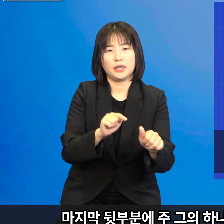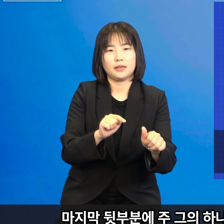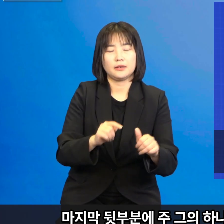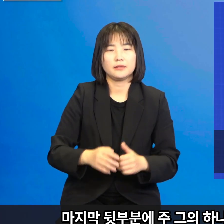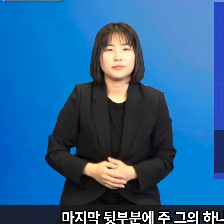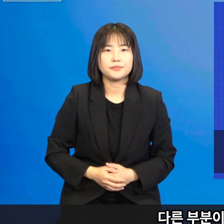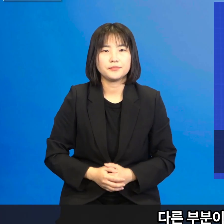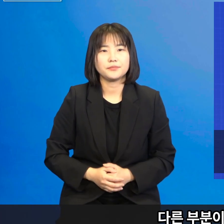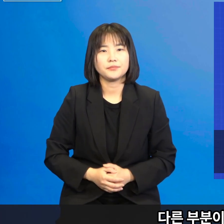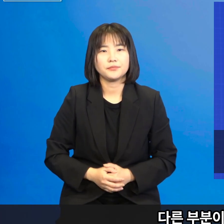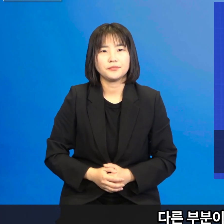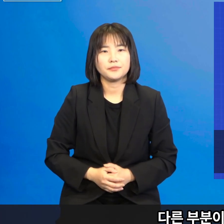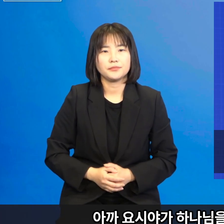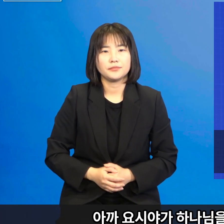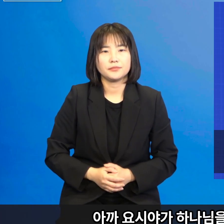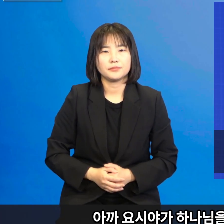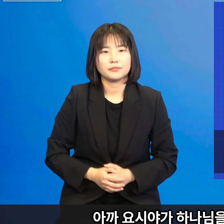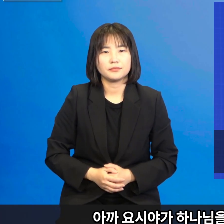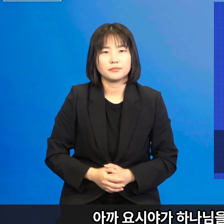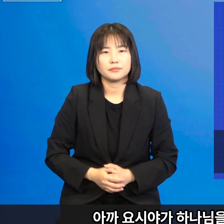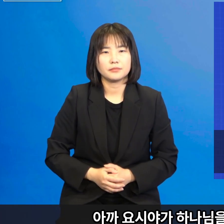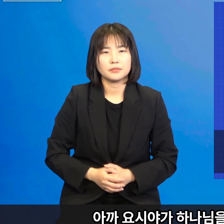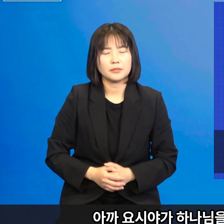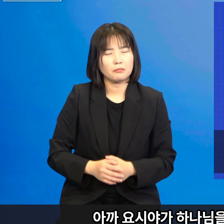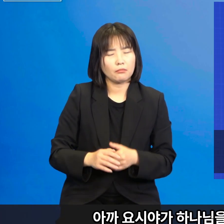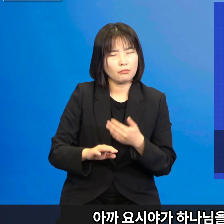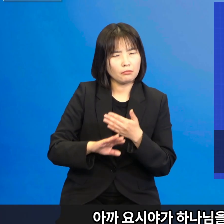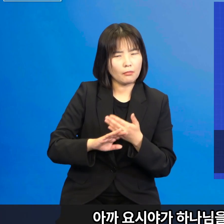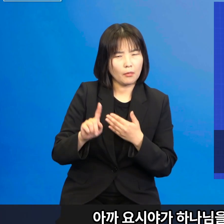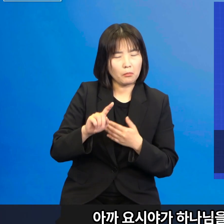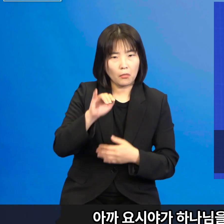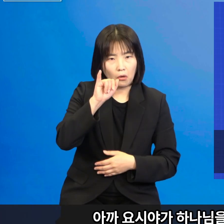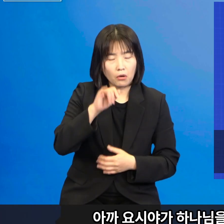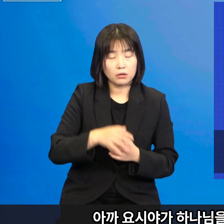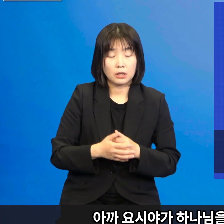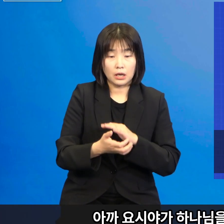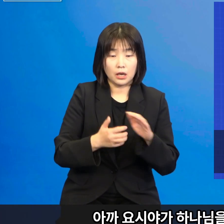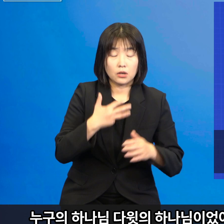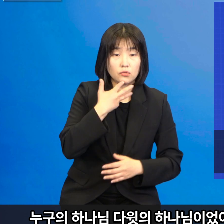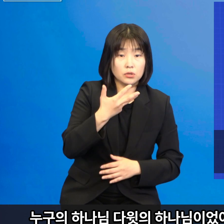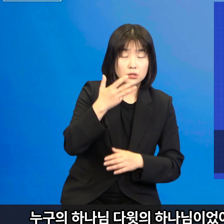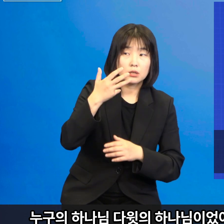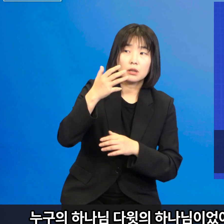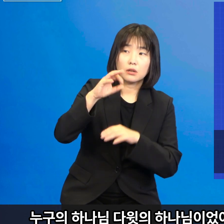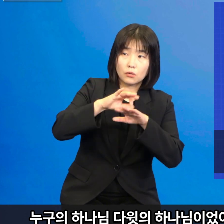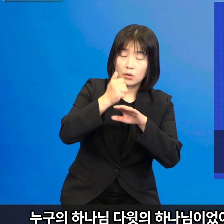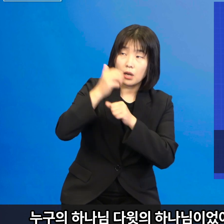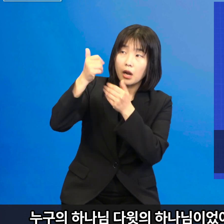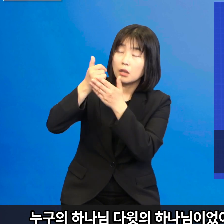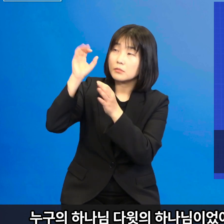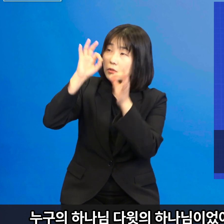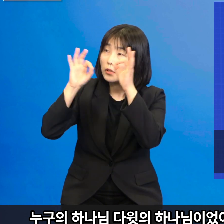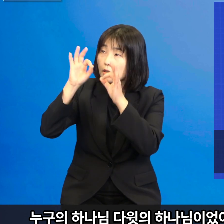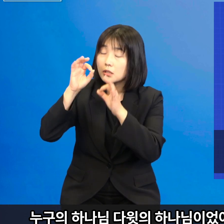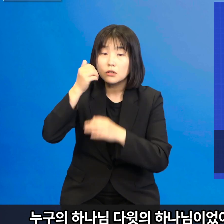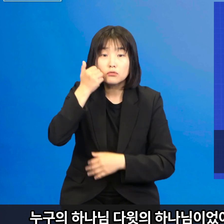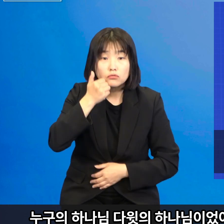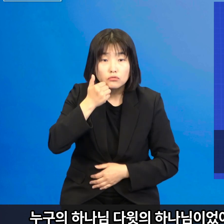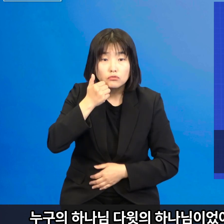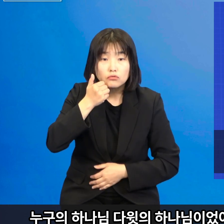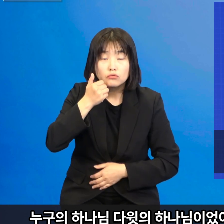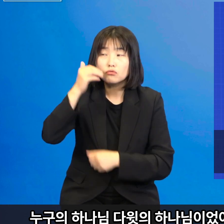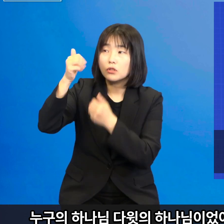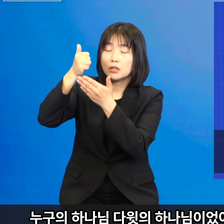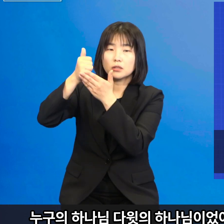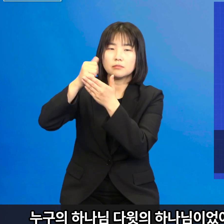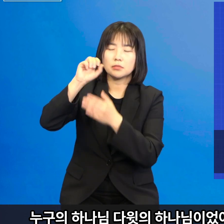자, 다른 부분이 하나 있어요. 아까 요시야가 하나님을 어떻게 찾았다고 했죠? 누구의 하나님? 다윗의